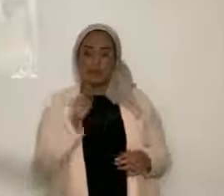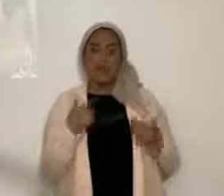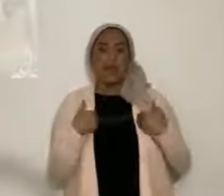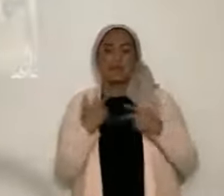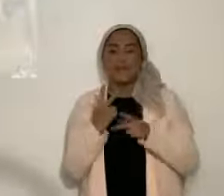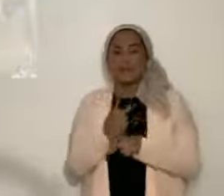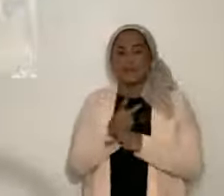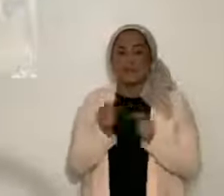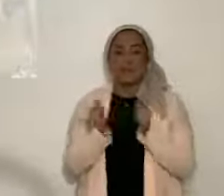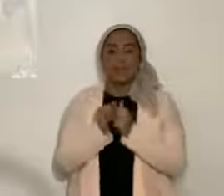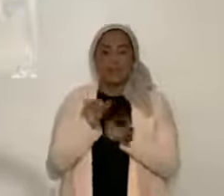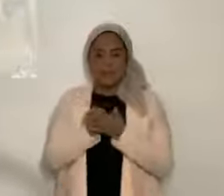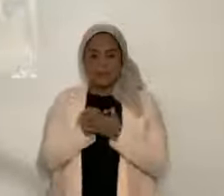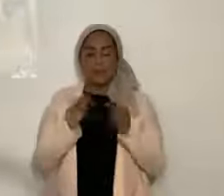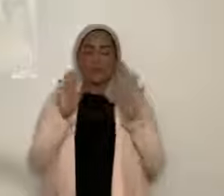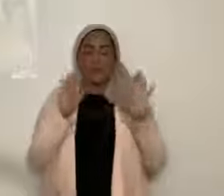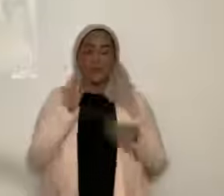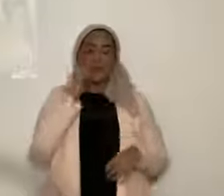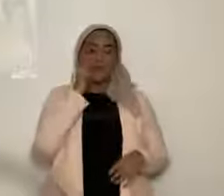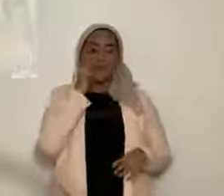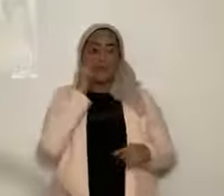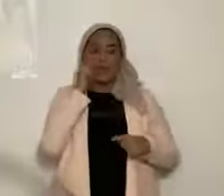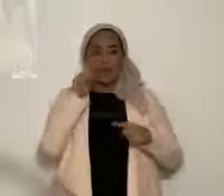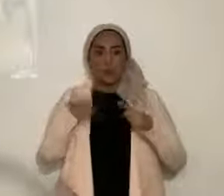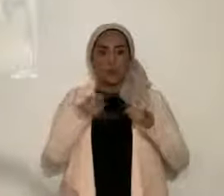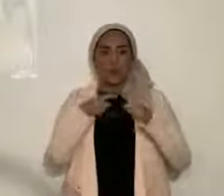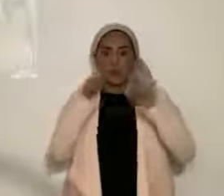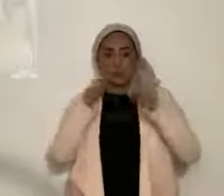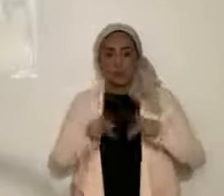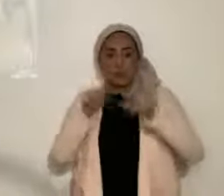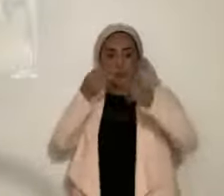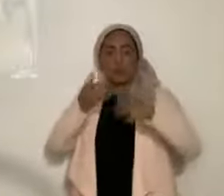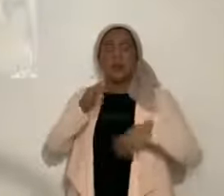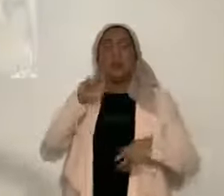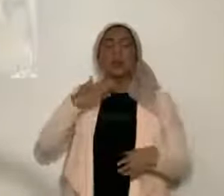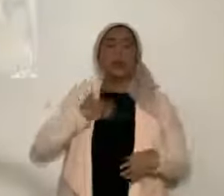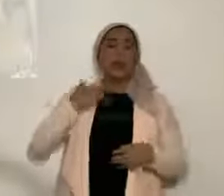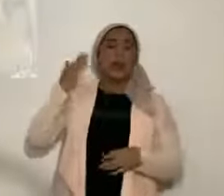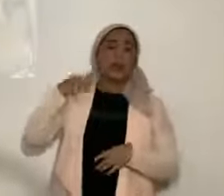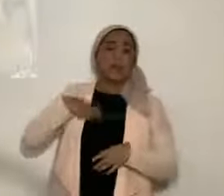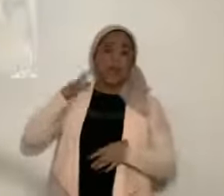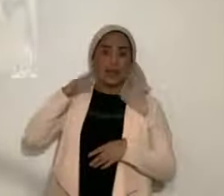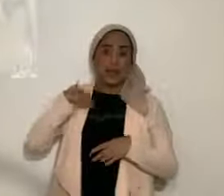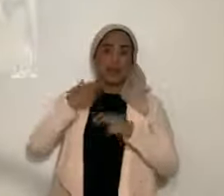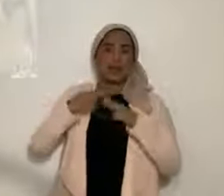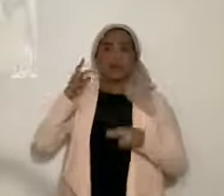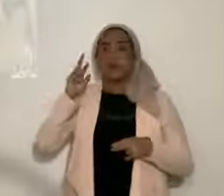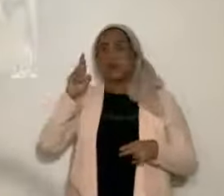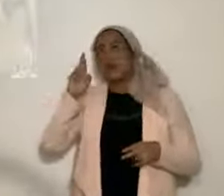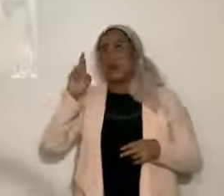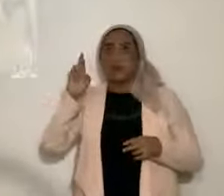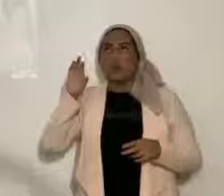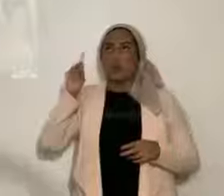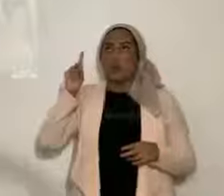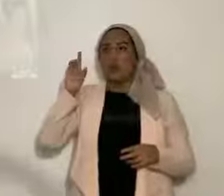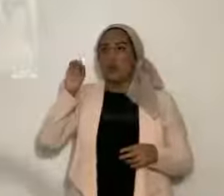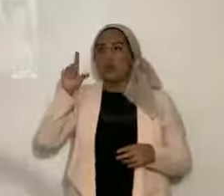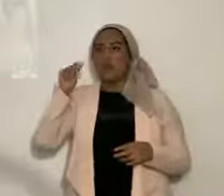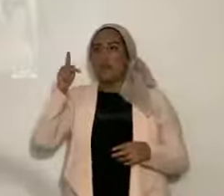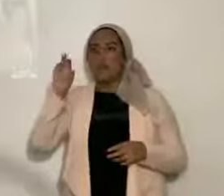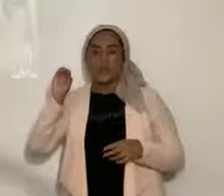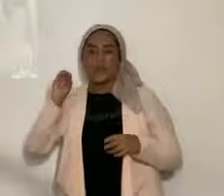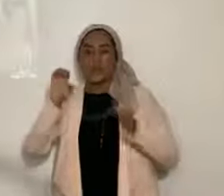eso. Mira, cuando una persona te diga, yo me llamo Rodolfo X, etcétera, etcétera, de sus